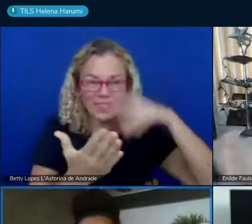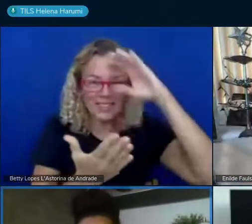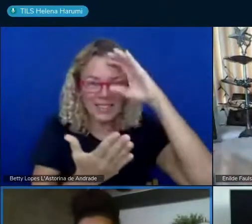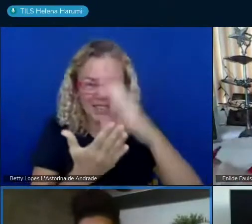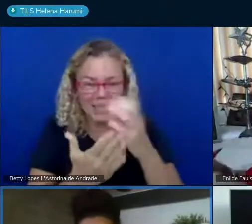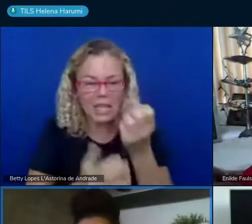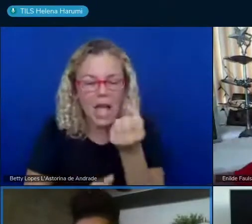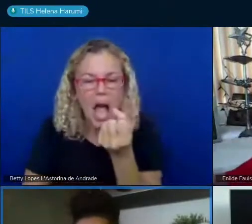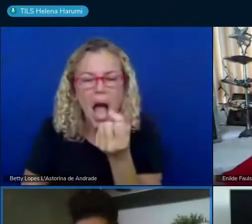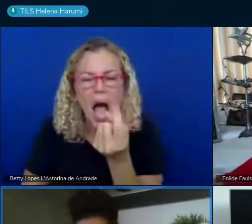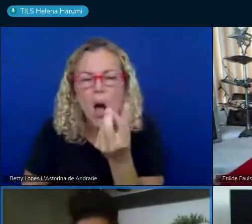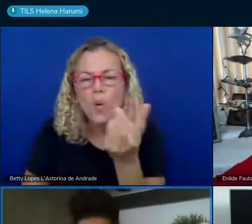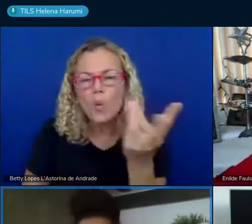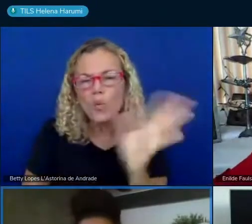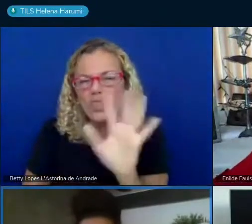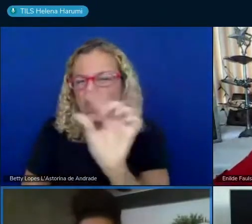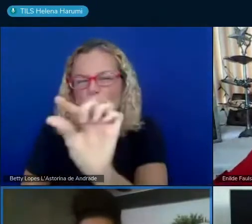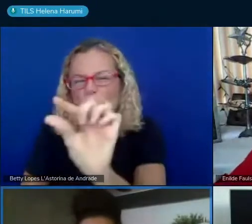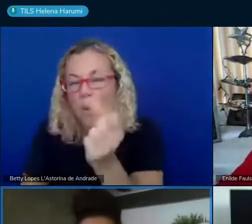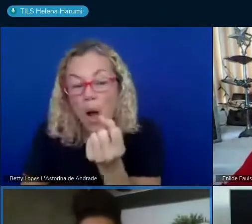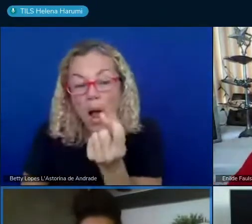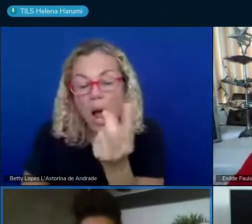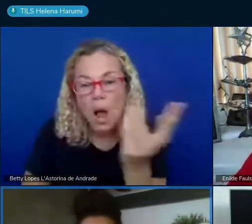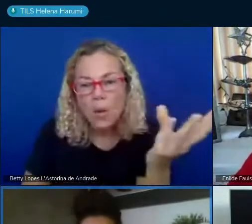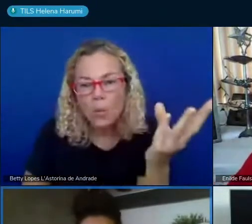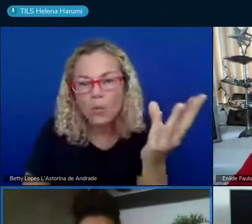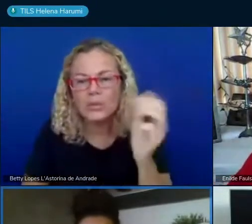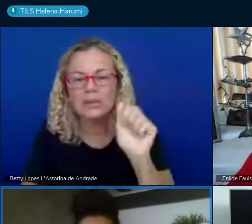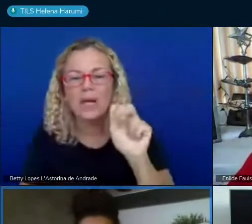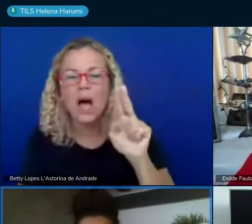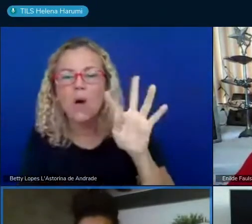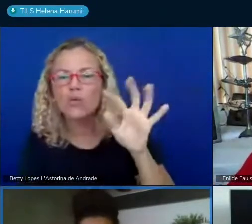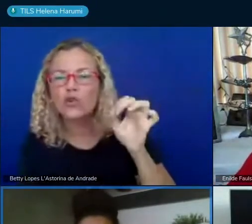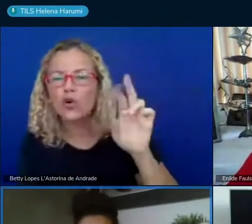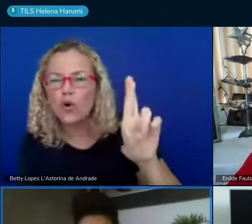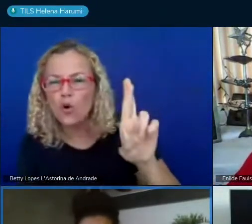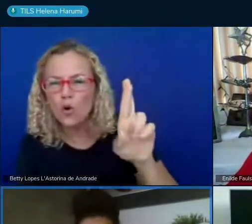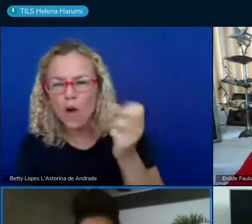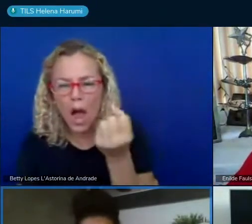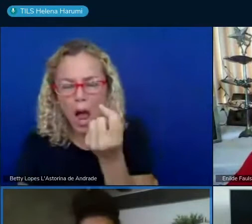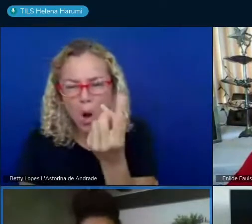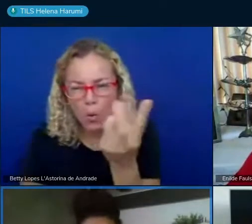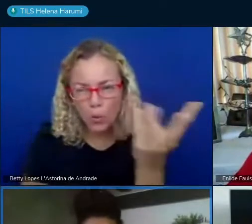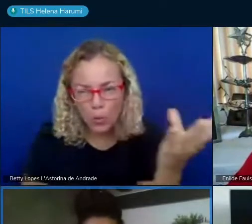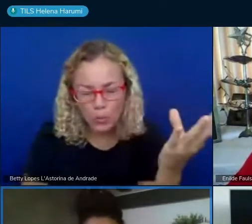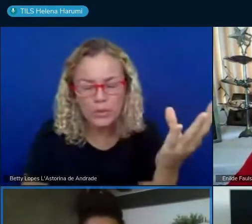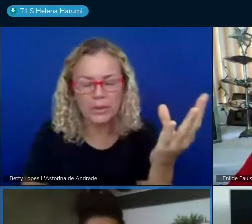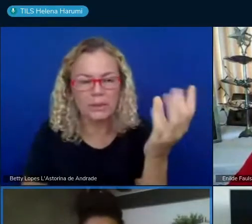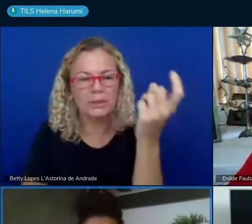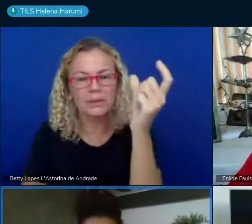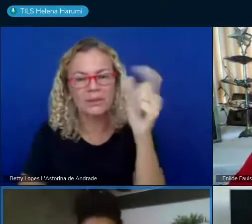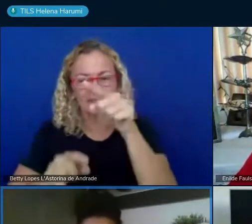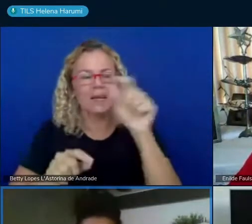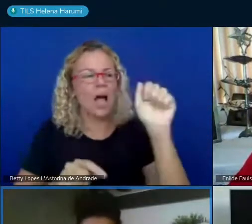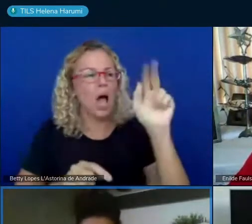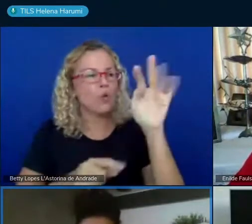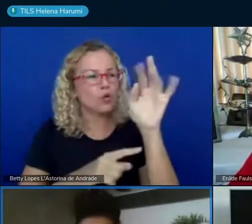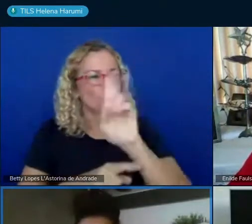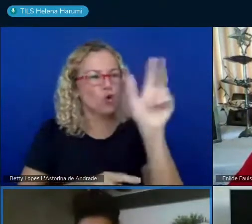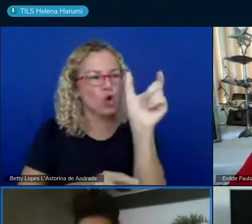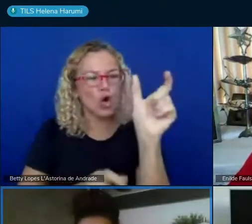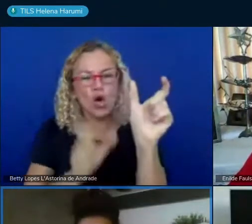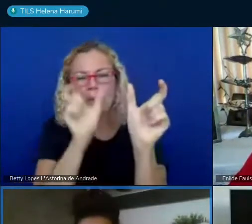que eu acredito que eu posso te mandar também depois, mas é só algumas citações de algumas referências que você